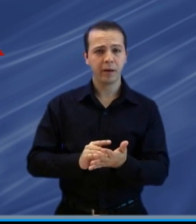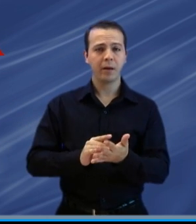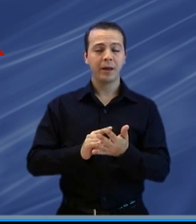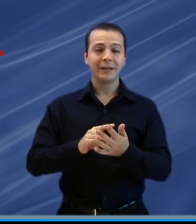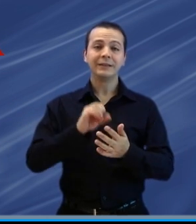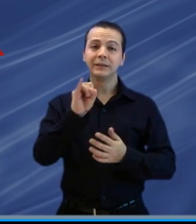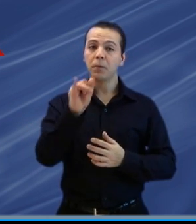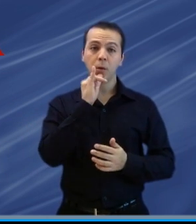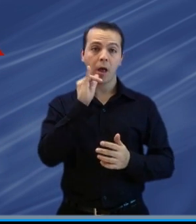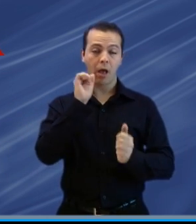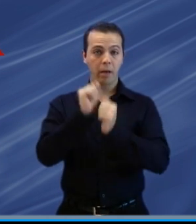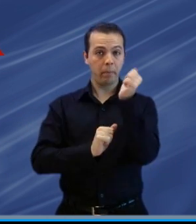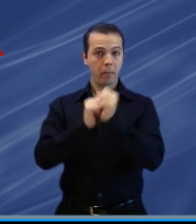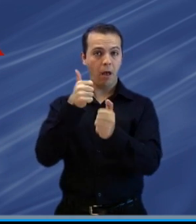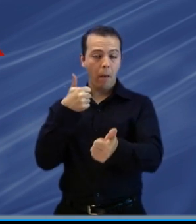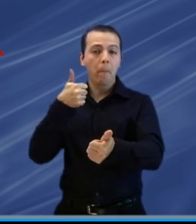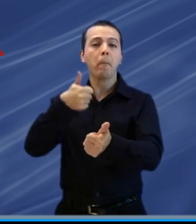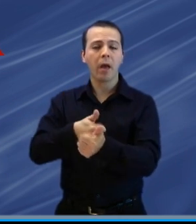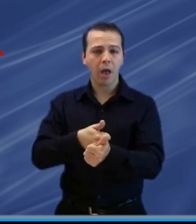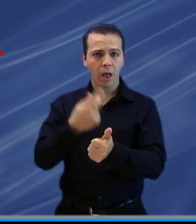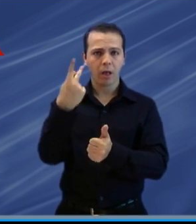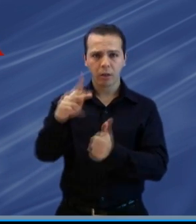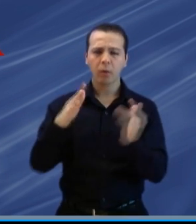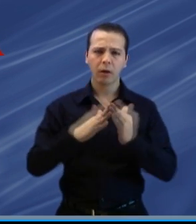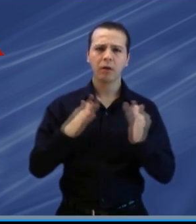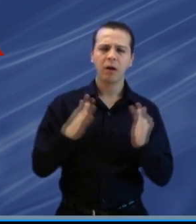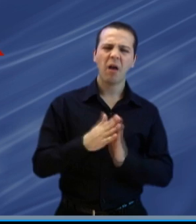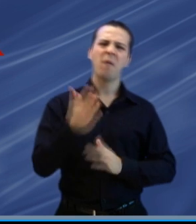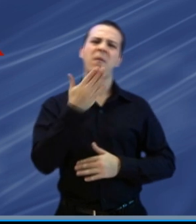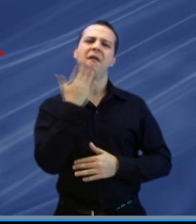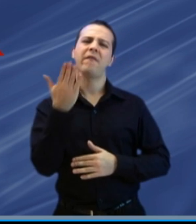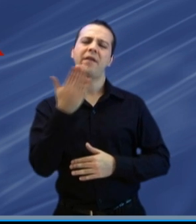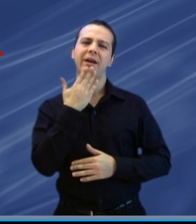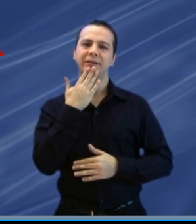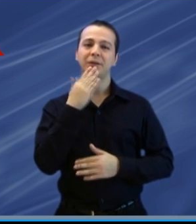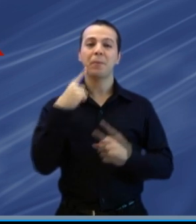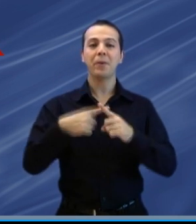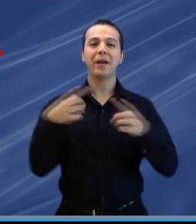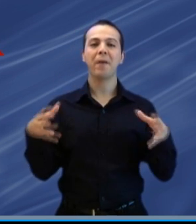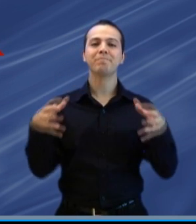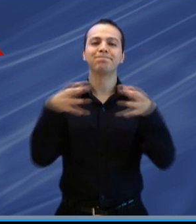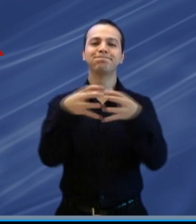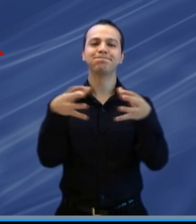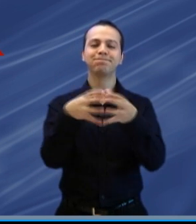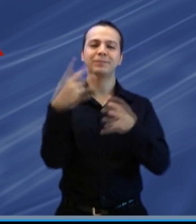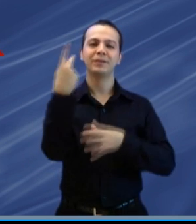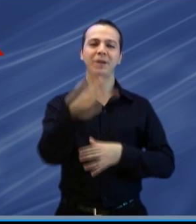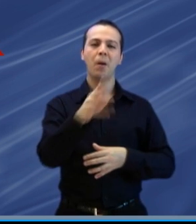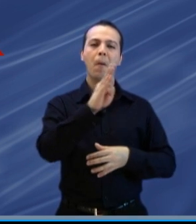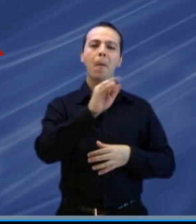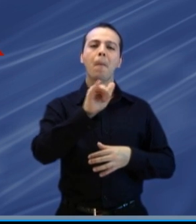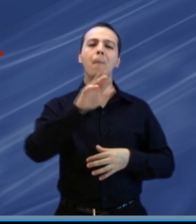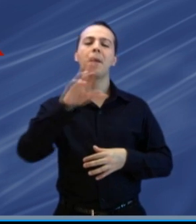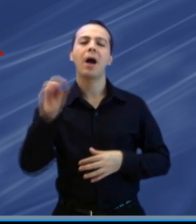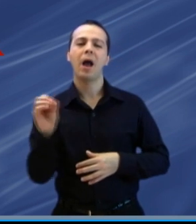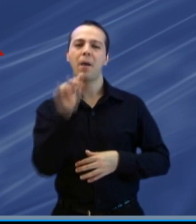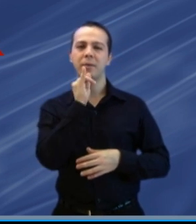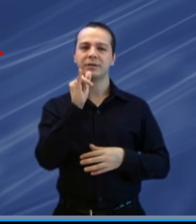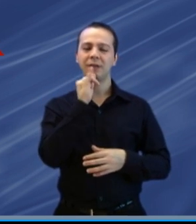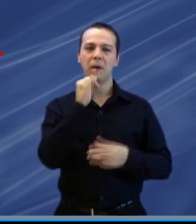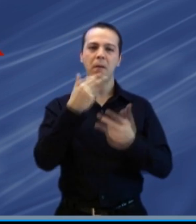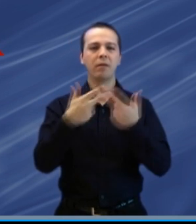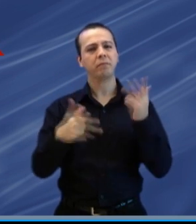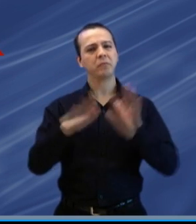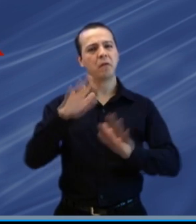havendo uma solução mais orgânica, mais comunitária, através de algum tipo de incentivo